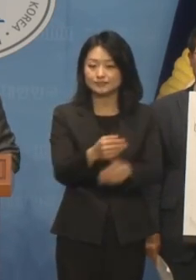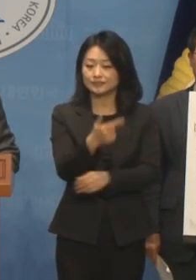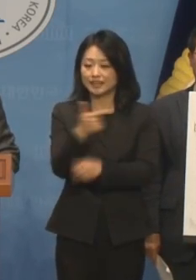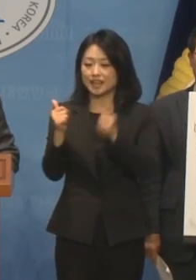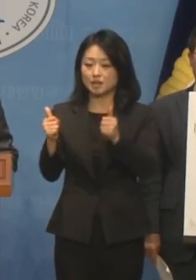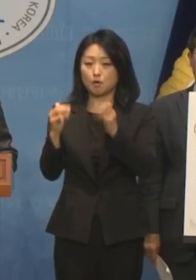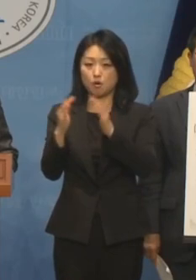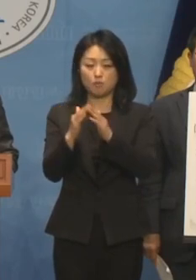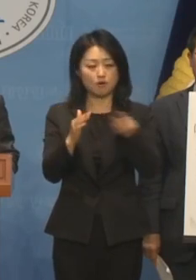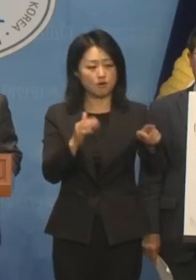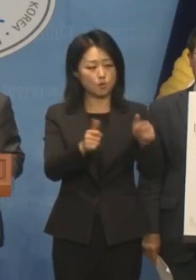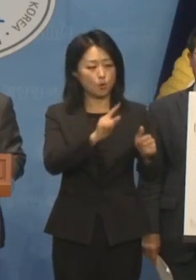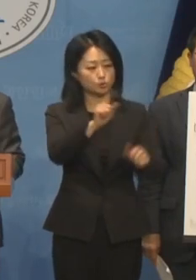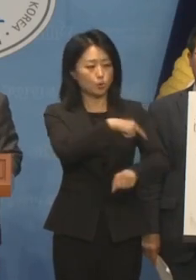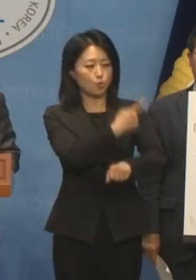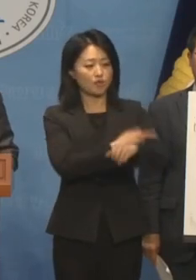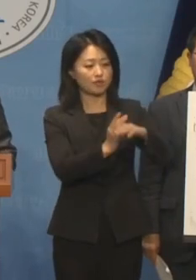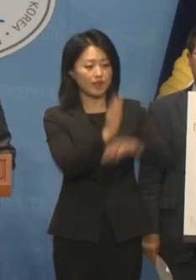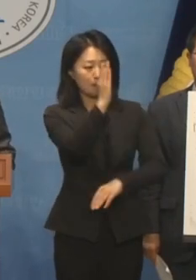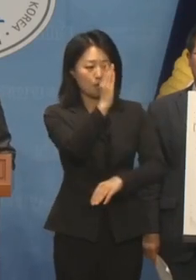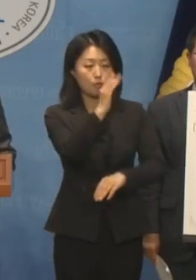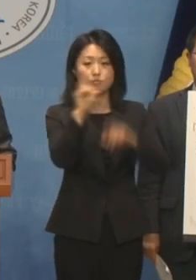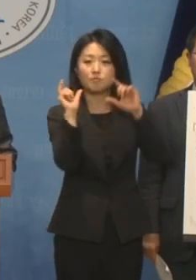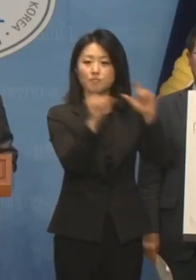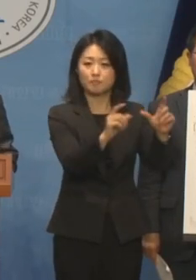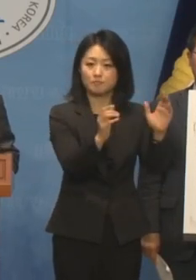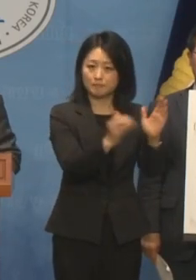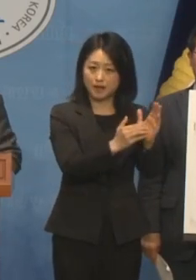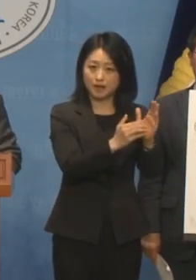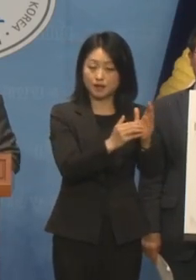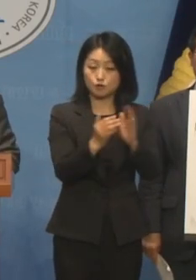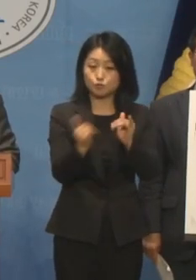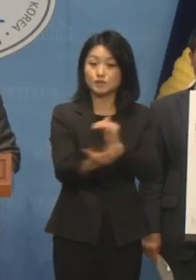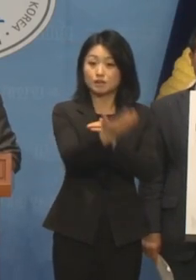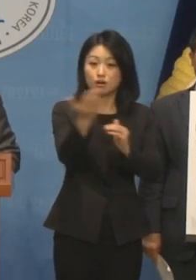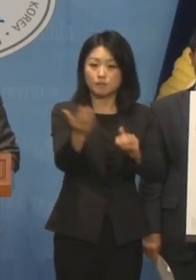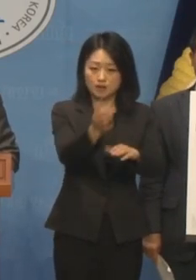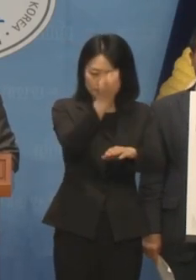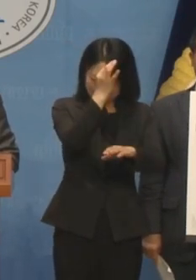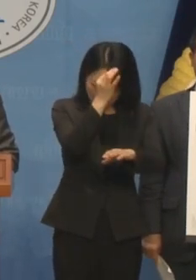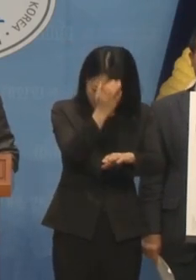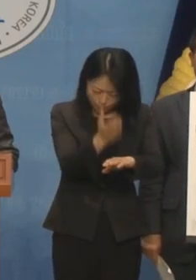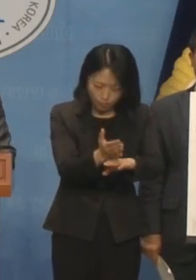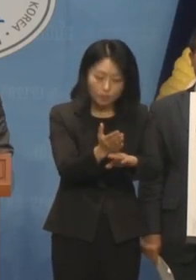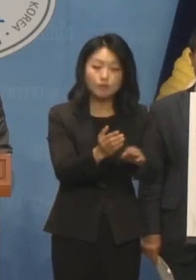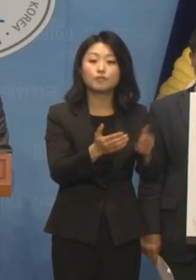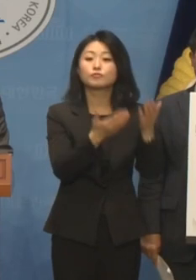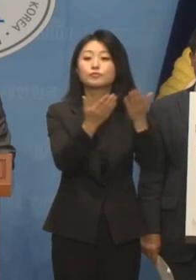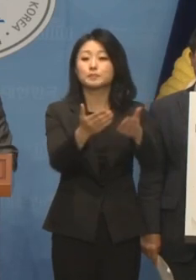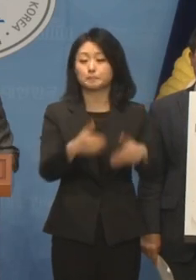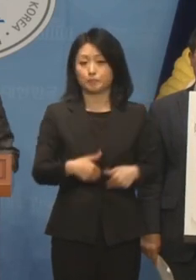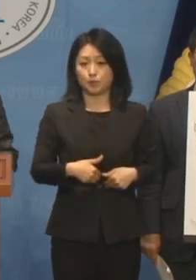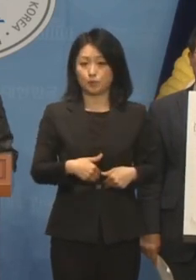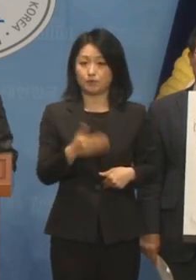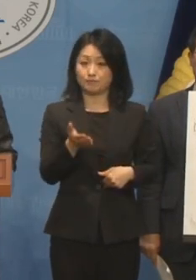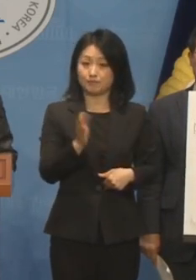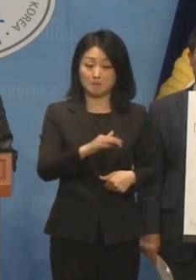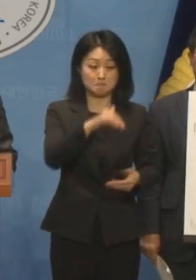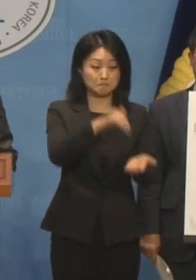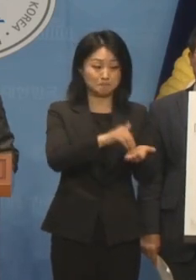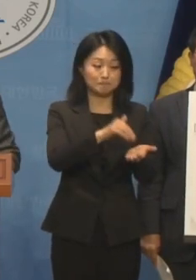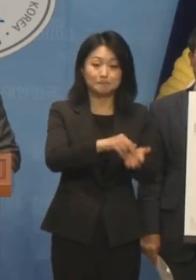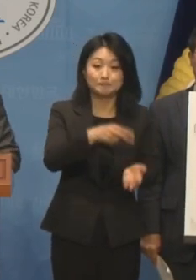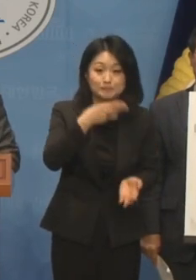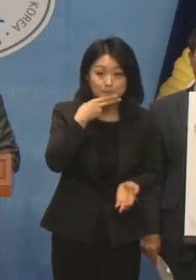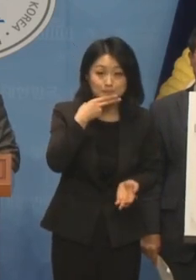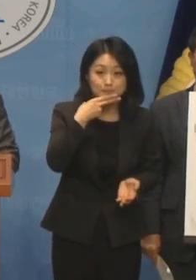남용 판결을 받았습니다. 마땅히 주권자께 석고대죄해야 합니다. 그럼에도